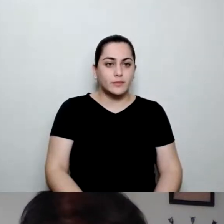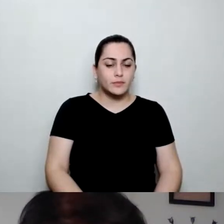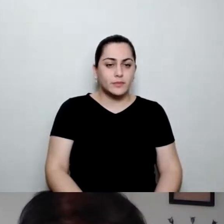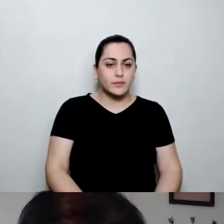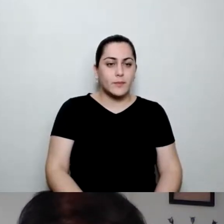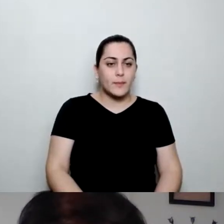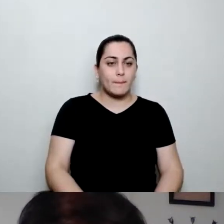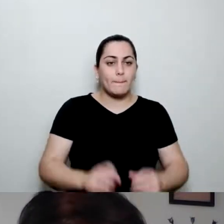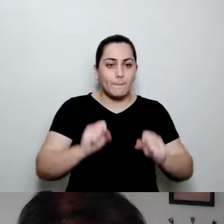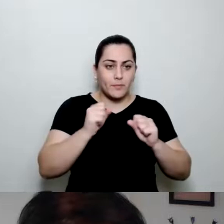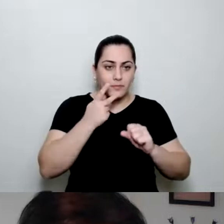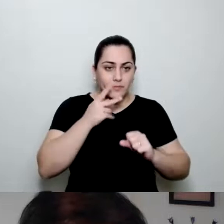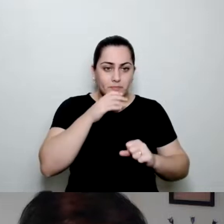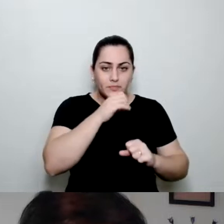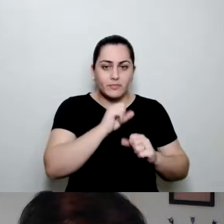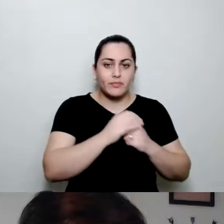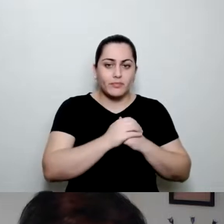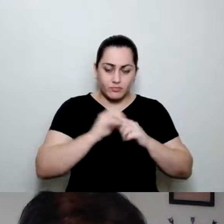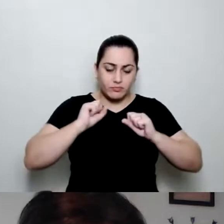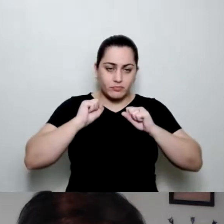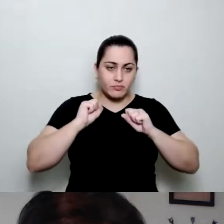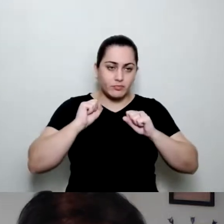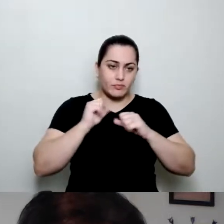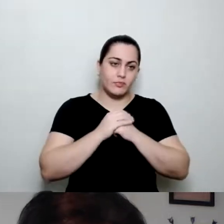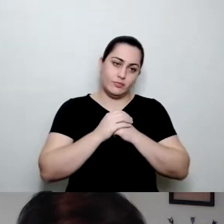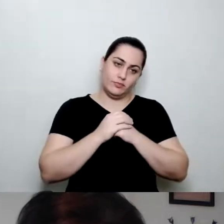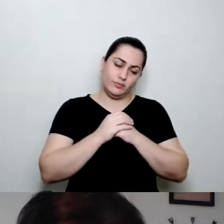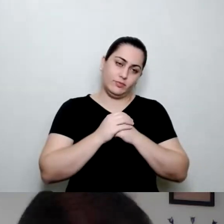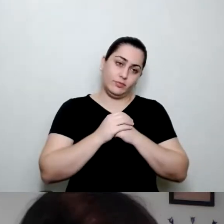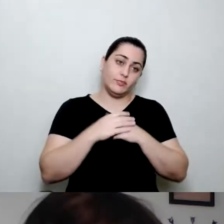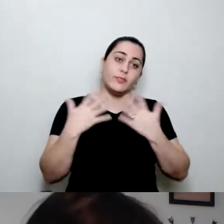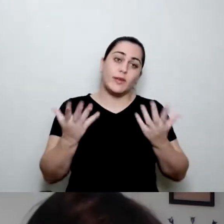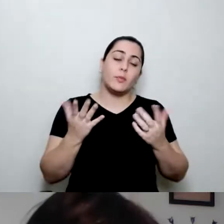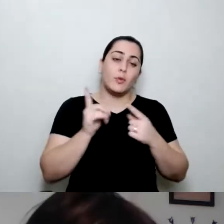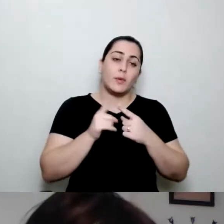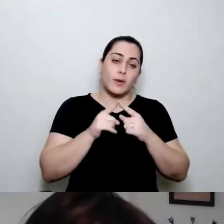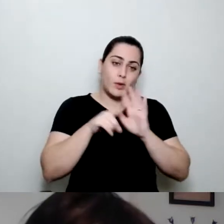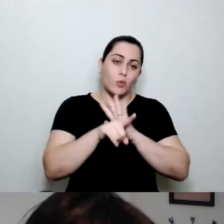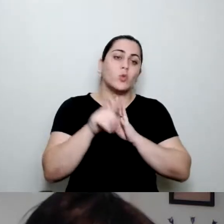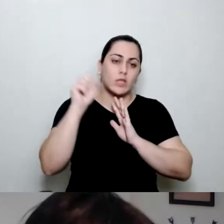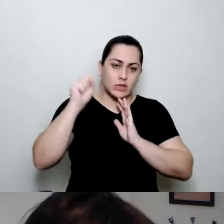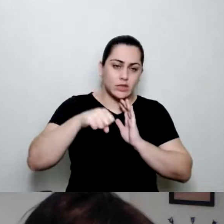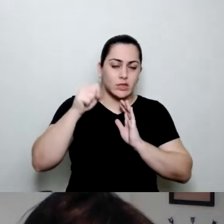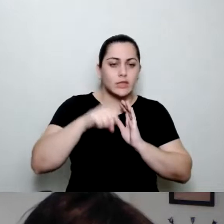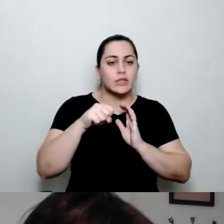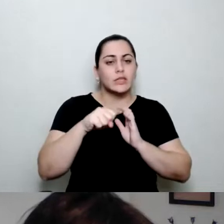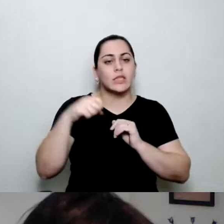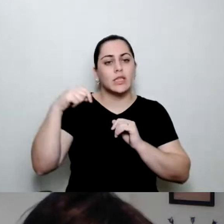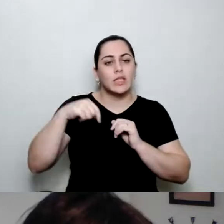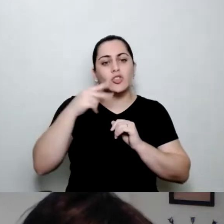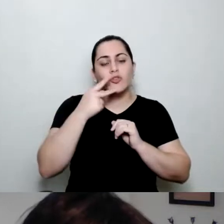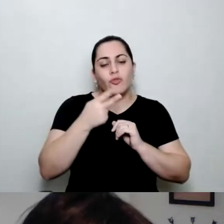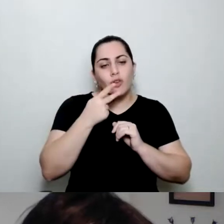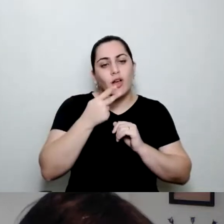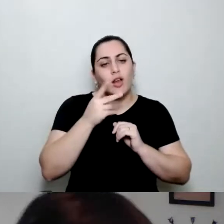Sebastião, que rapidinho. Sim, pode ser. E depois... Bom, a primeira pergunta, sim. A gente aqui está falando